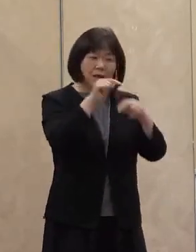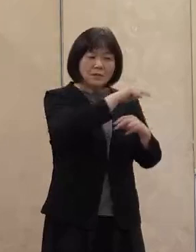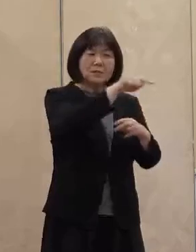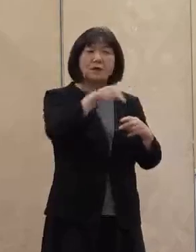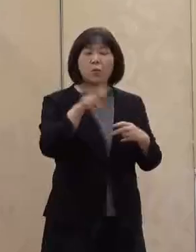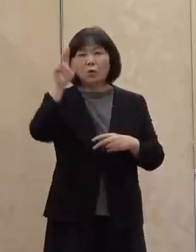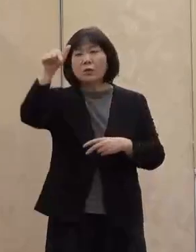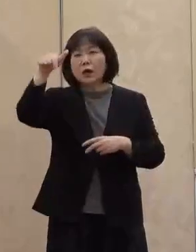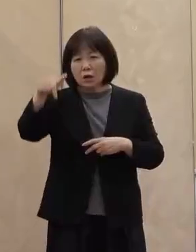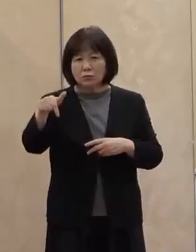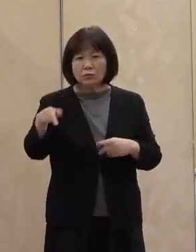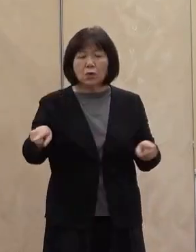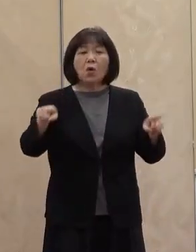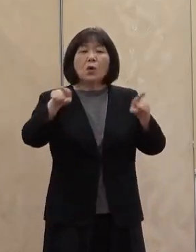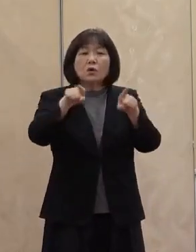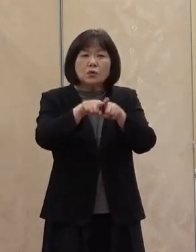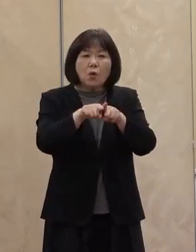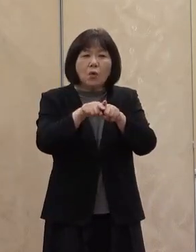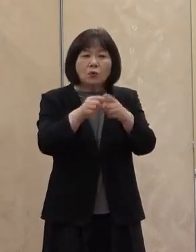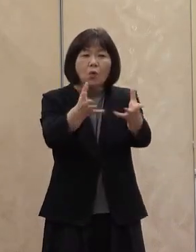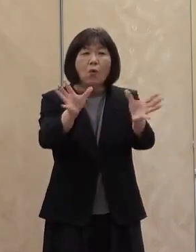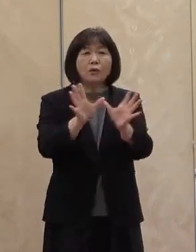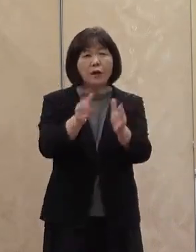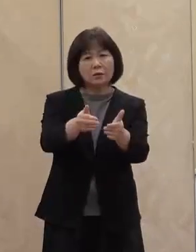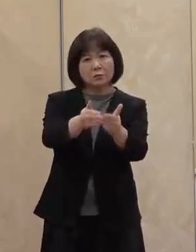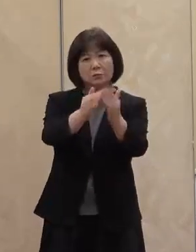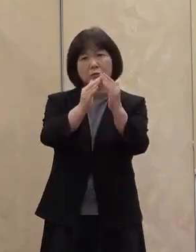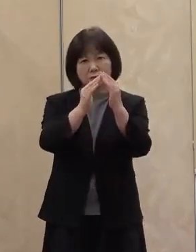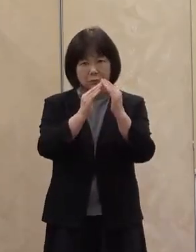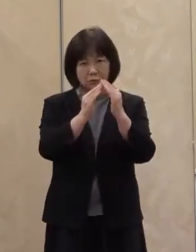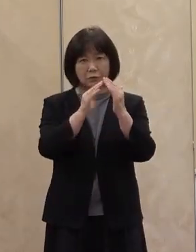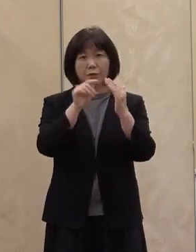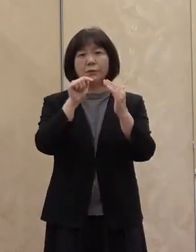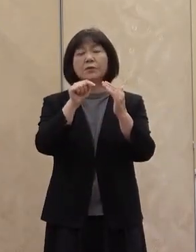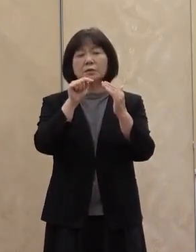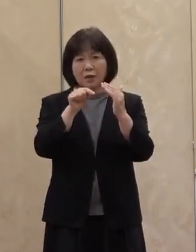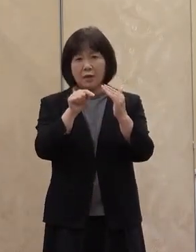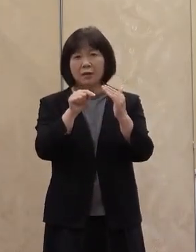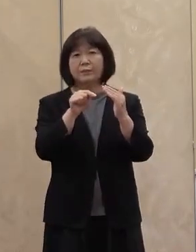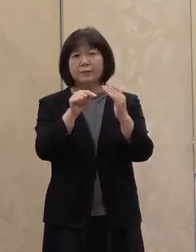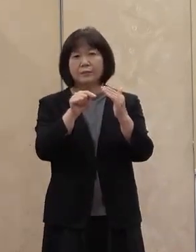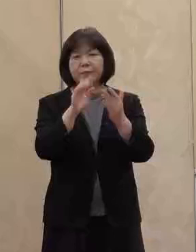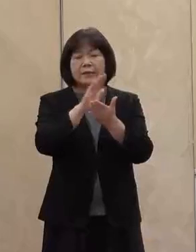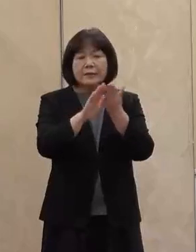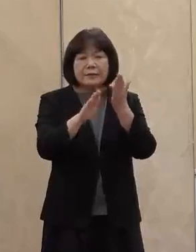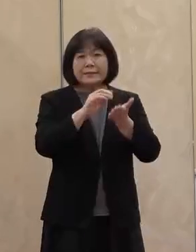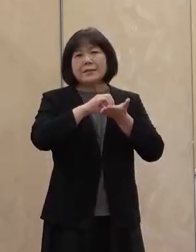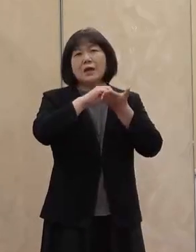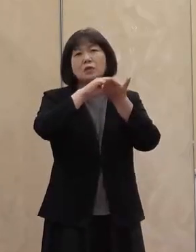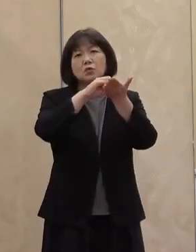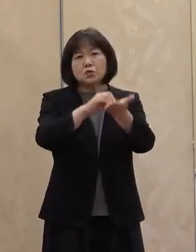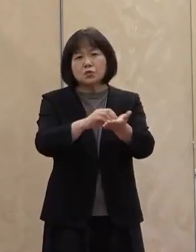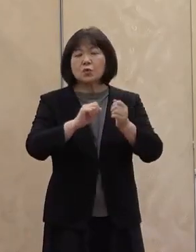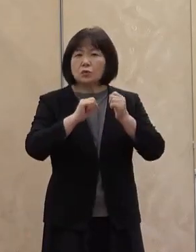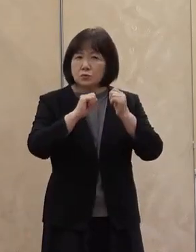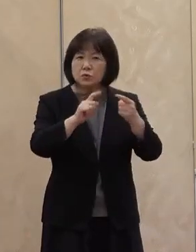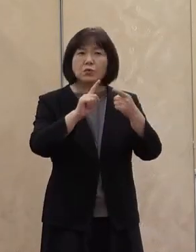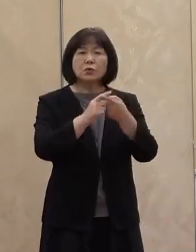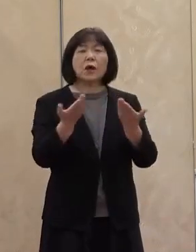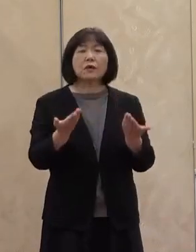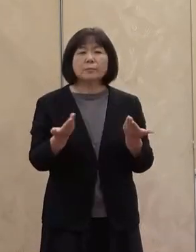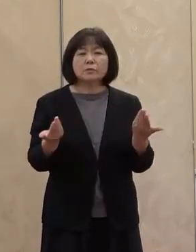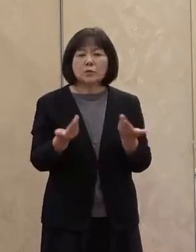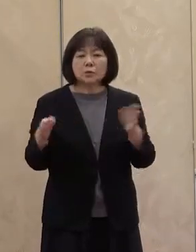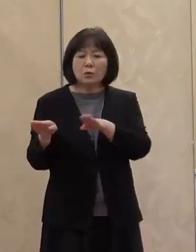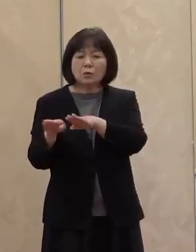のいわゆる共同体を形成してですね、そして、再就職であったり、あるいは今休業中の